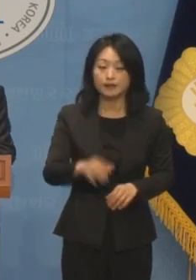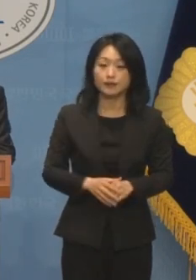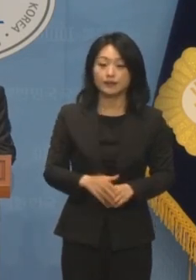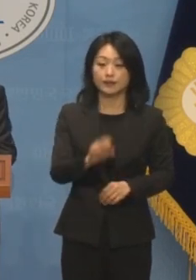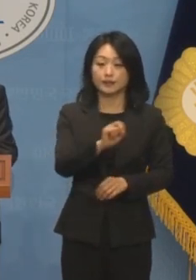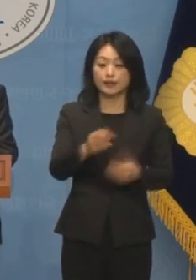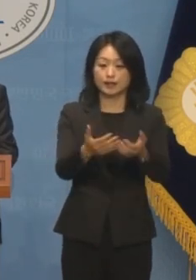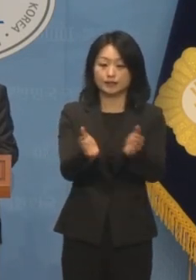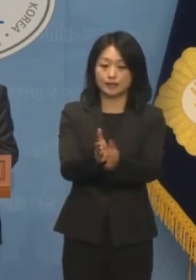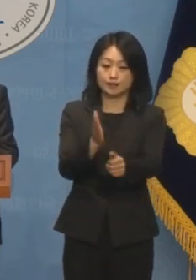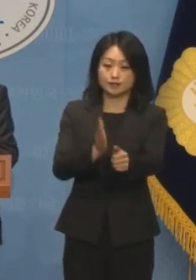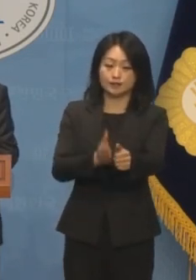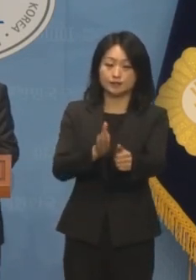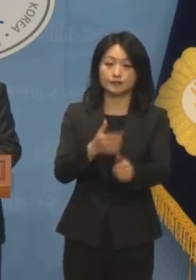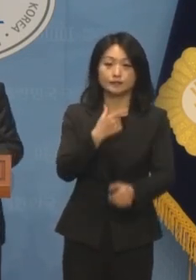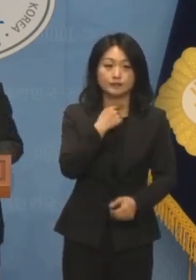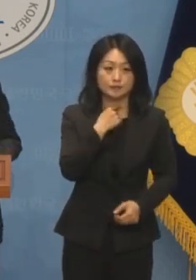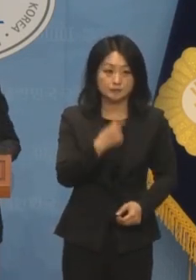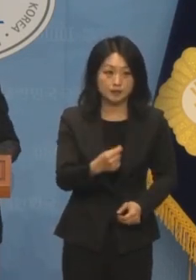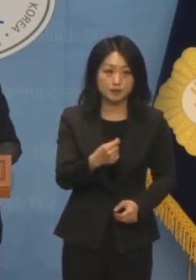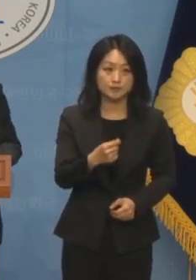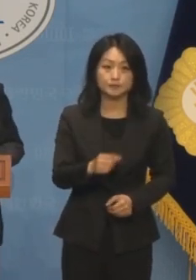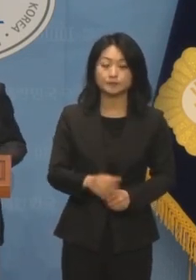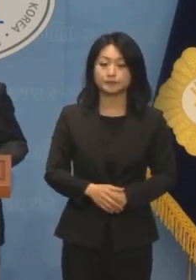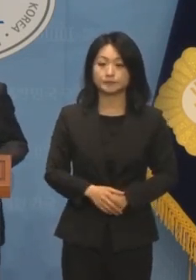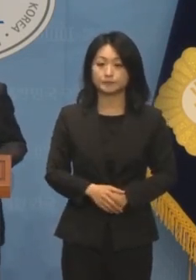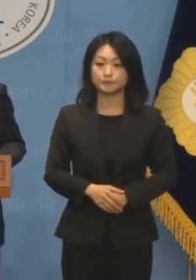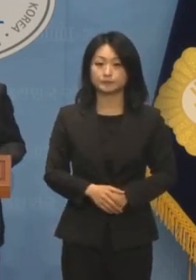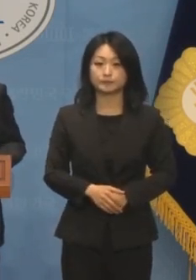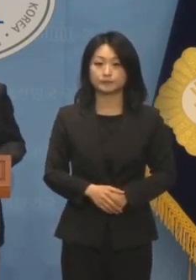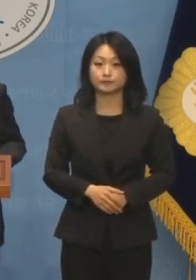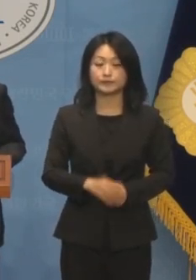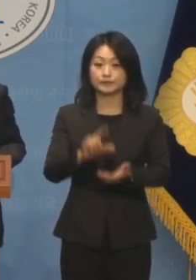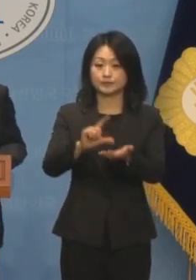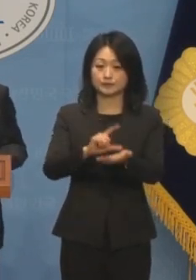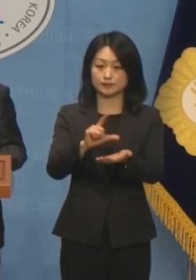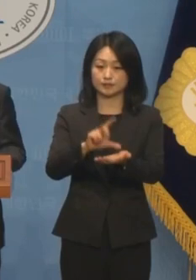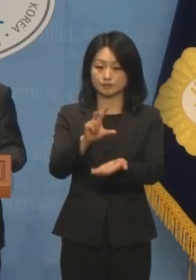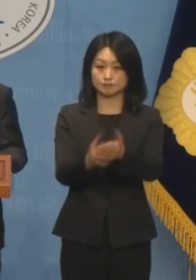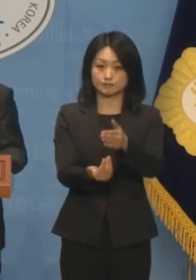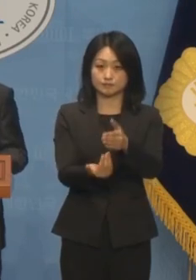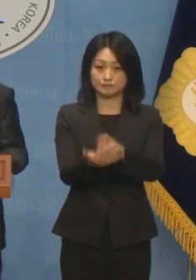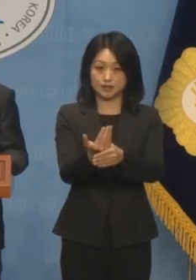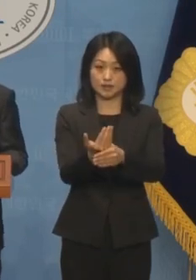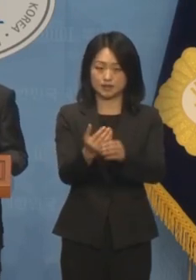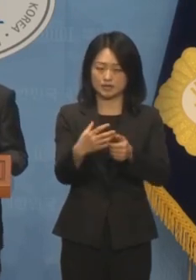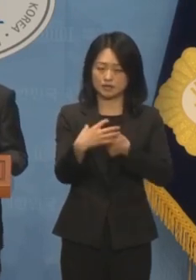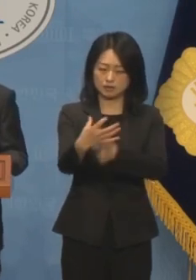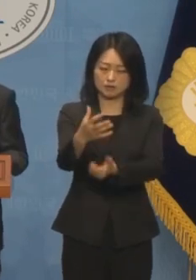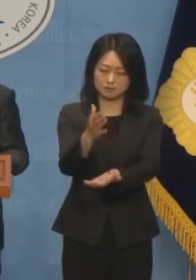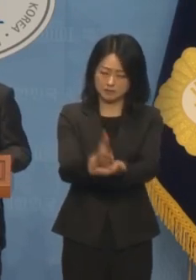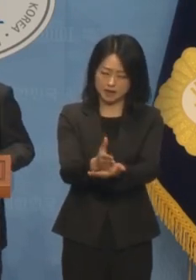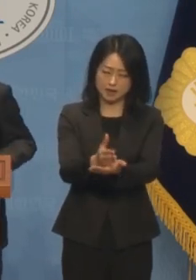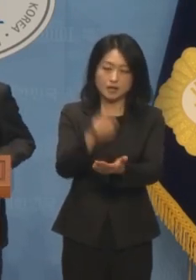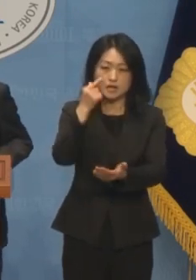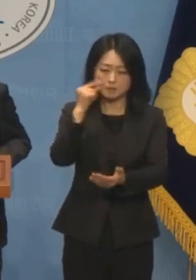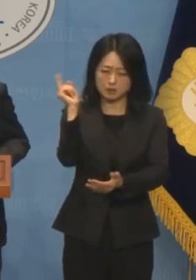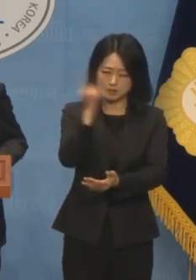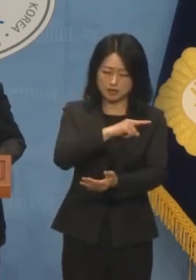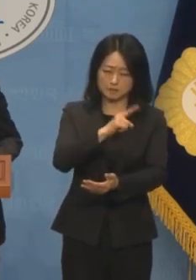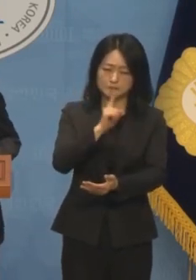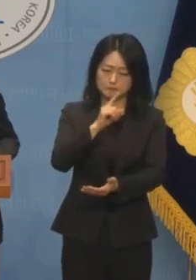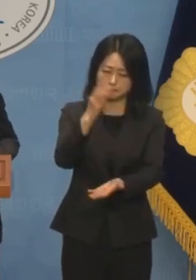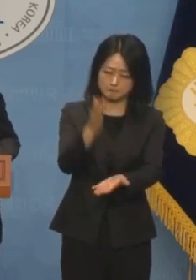야당에게 촉구합니다. 야당에게 촉구합니다. 라인야오 사태를 빌미로 반일 선동에 나서는